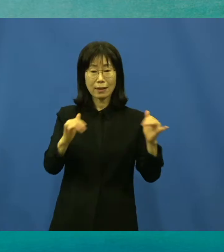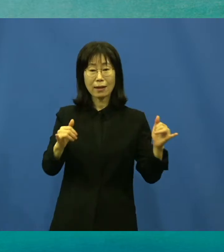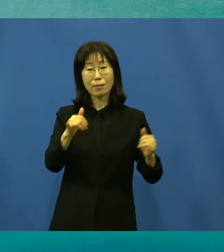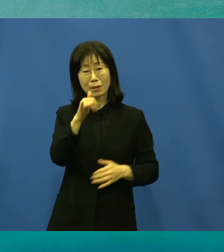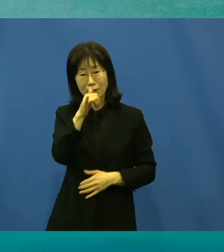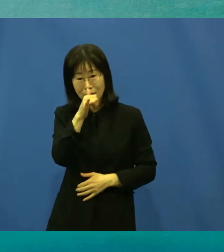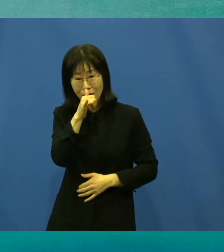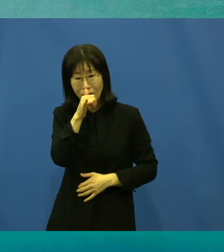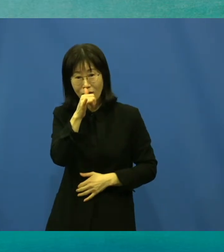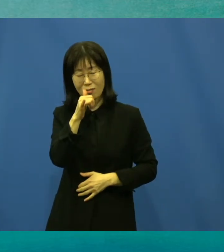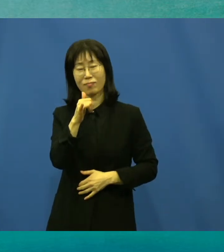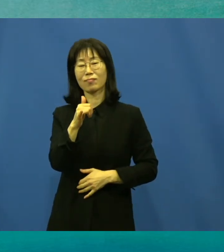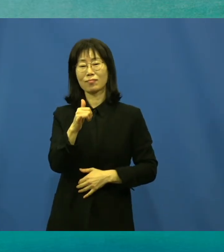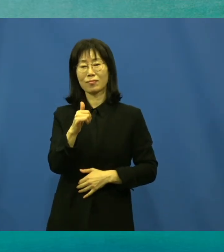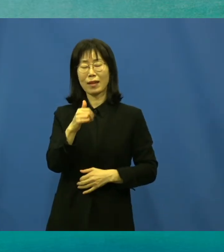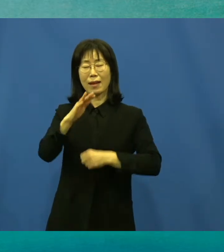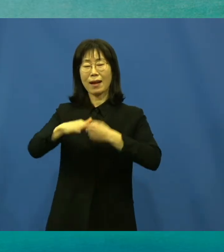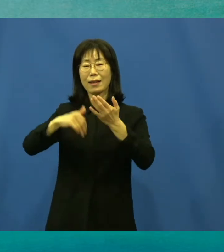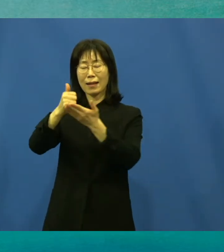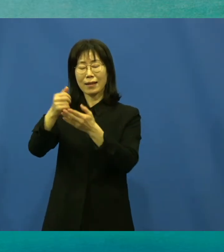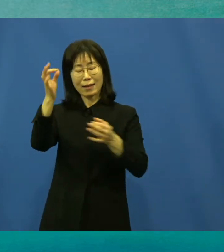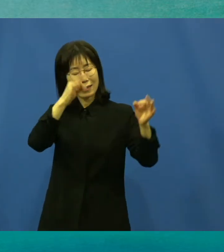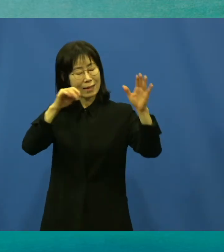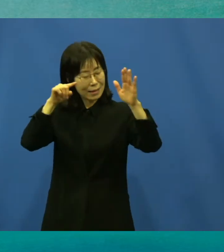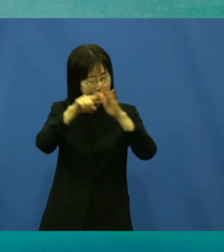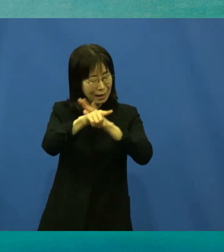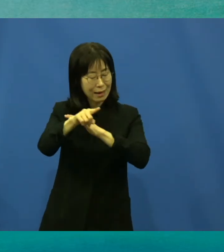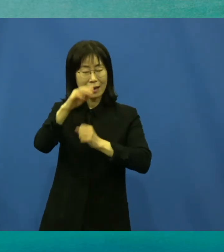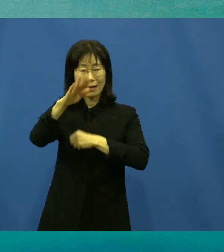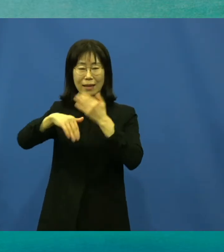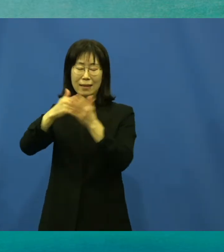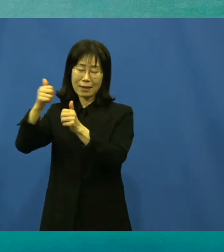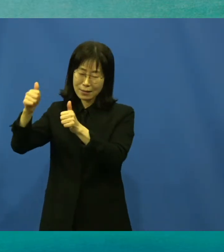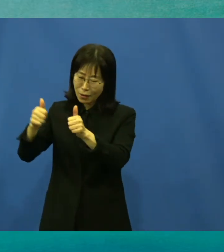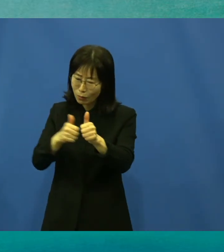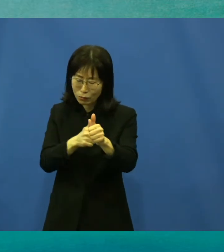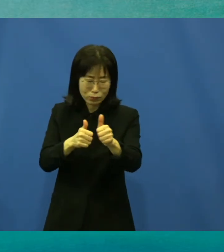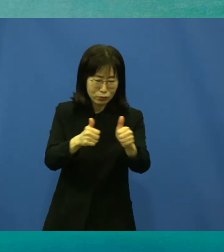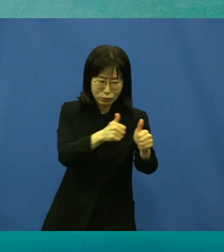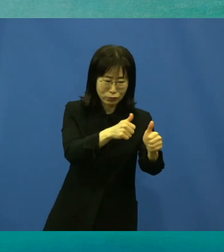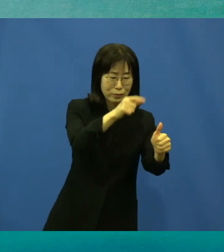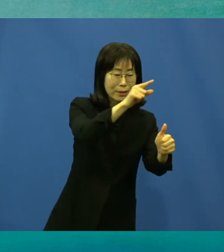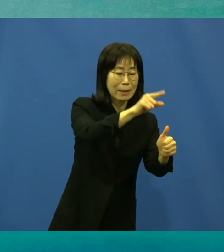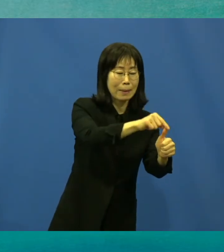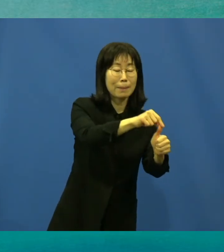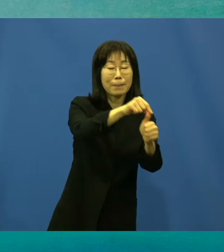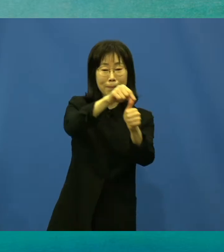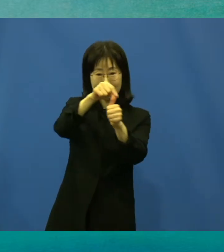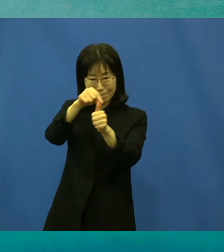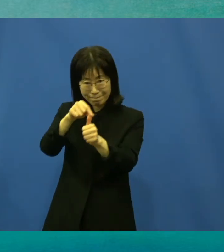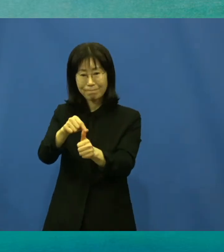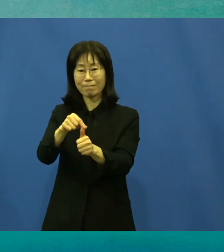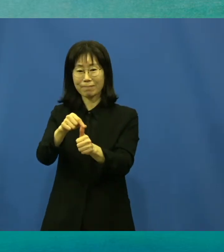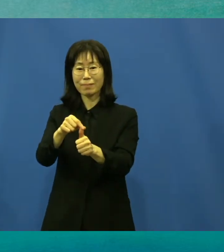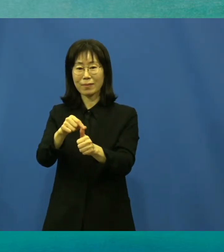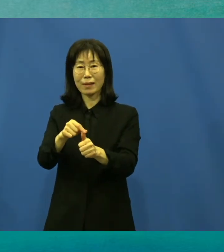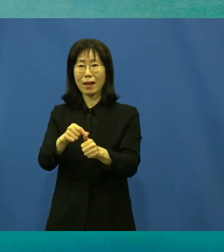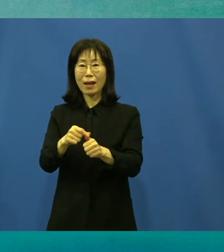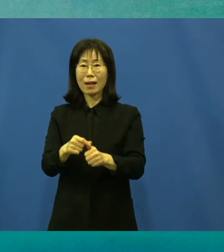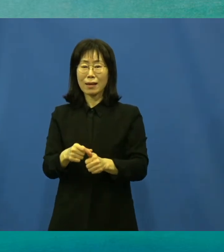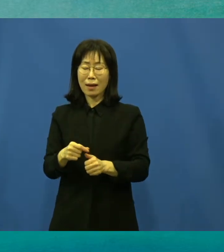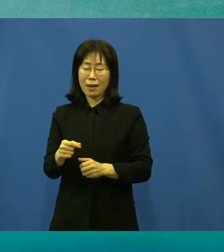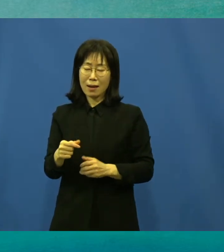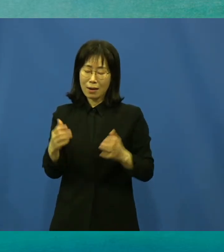때가 이제 찼을 것입니다. 하나님, 나를 구원하소서. 이 구덩이에서